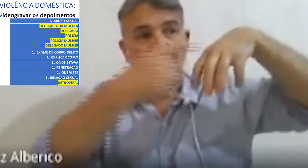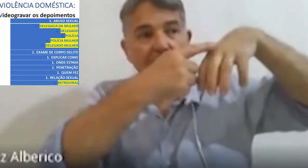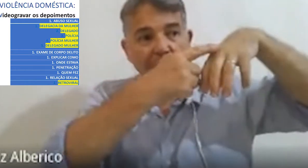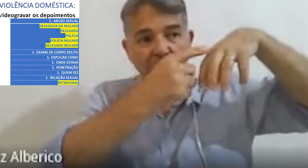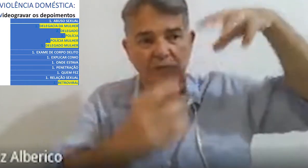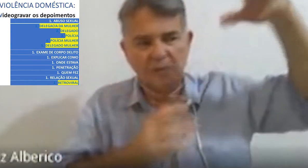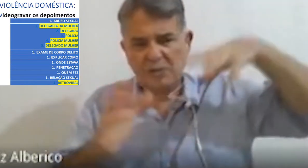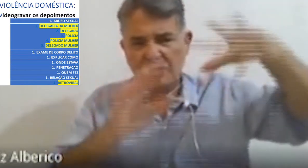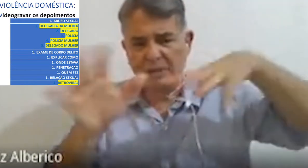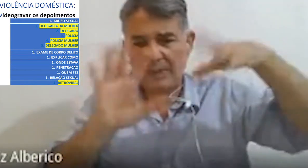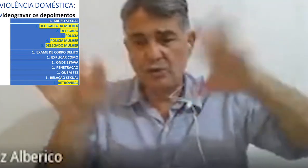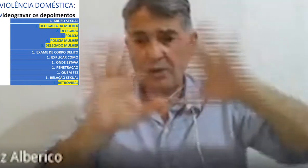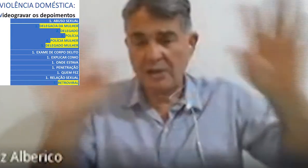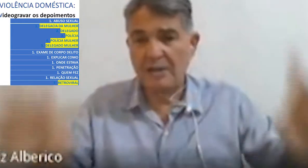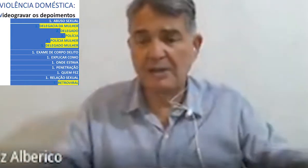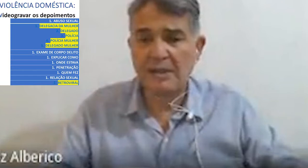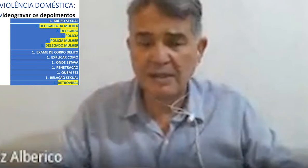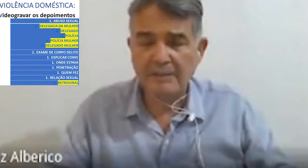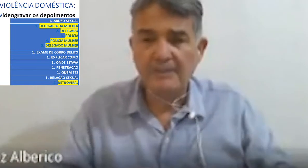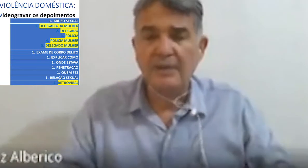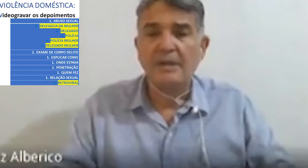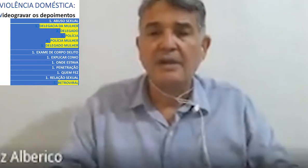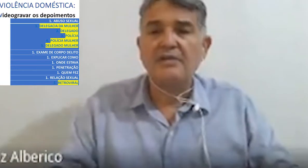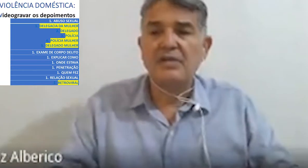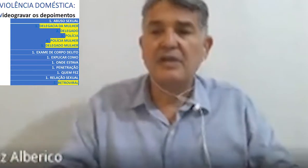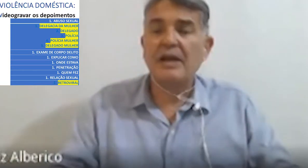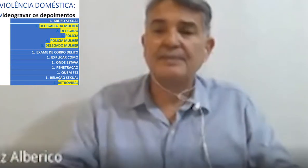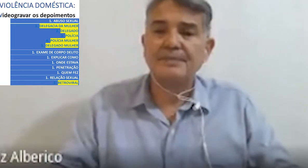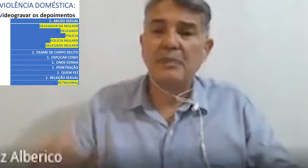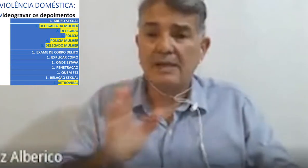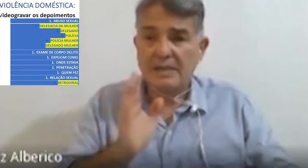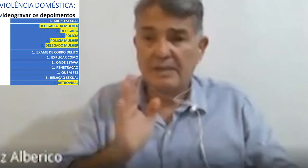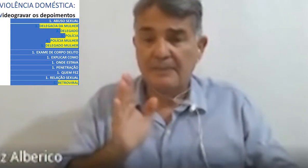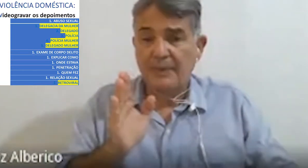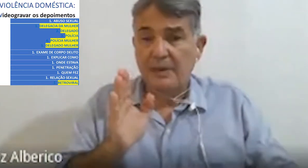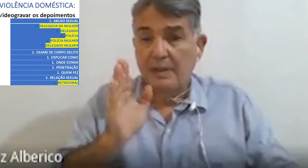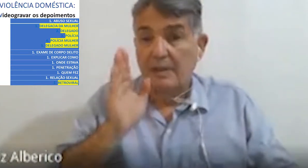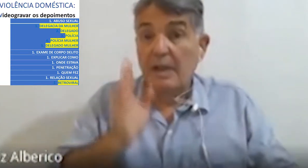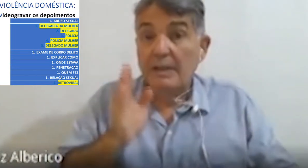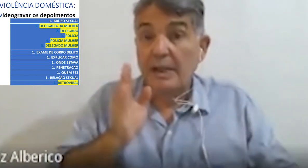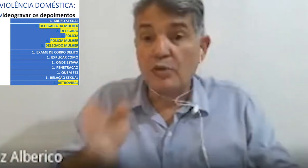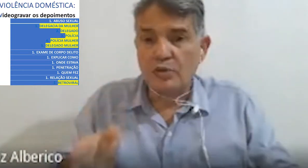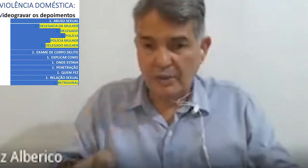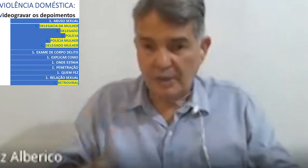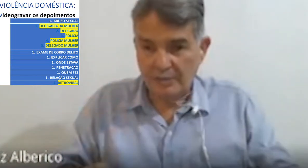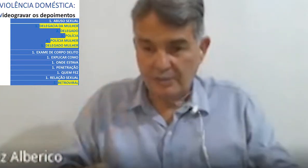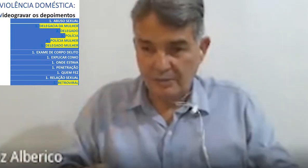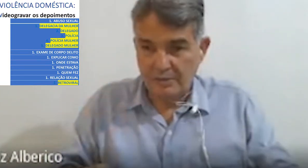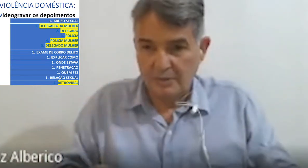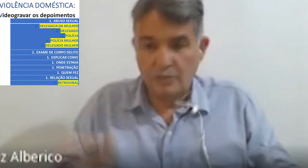empregado para o chefe. Não sei, essa parte jurídica aí teria que investigar. Mas tem que ter muito cuidado. Não